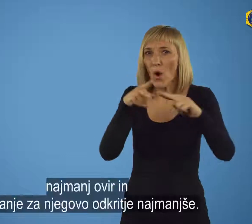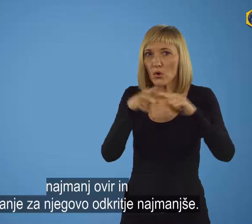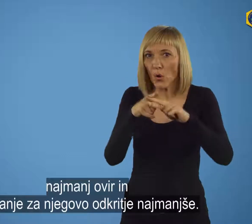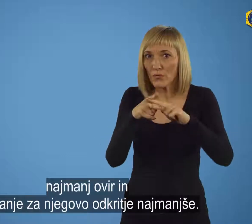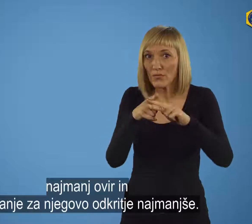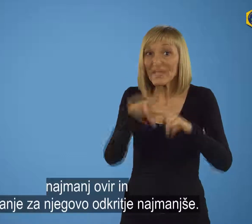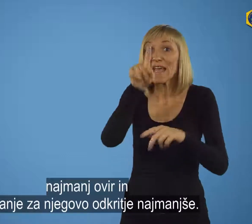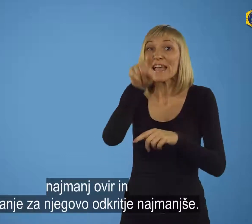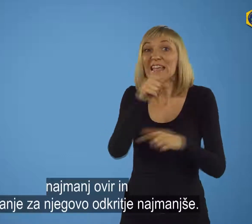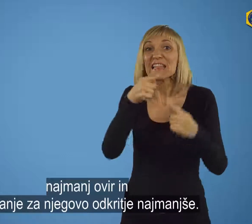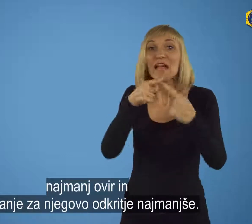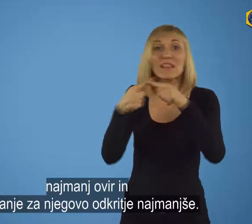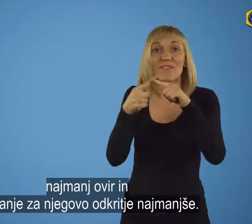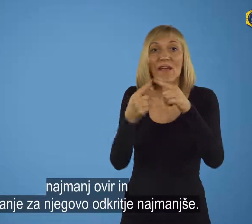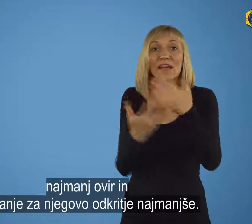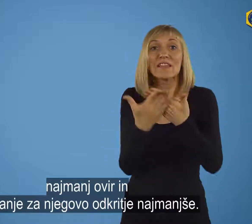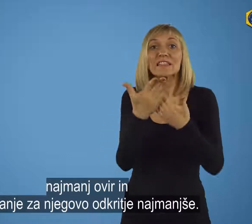odkritje najmanjše.